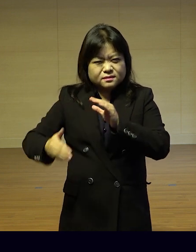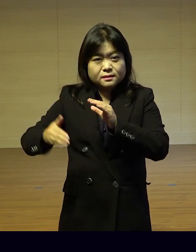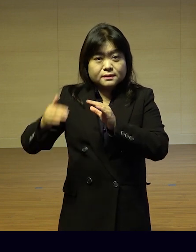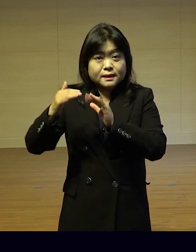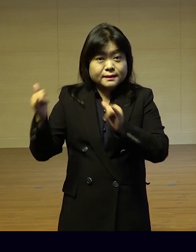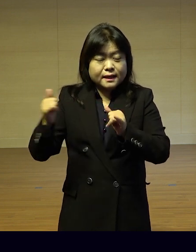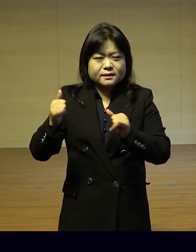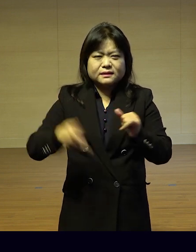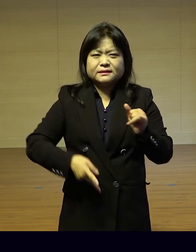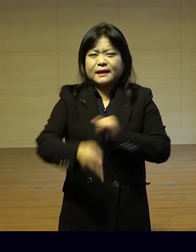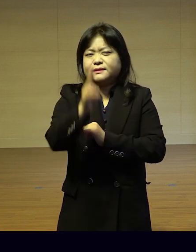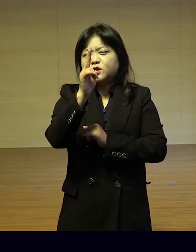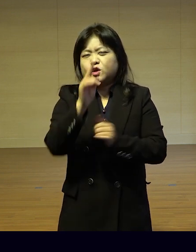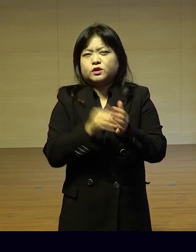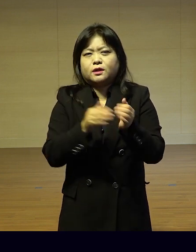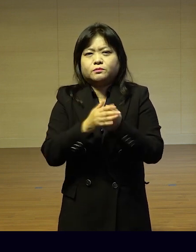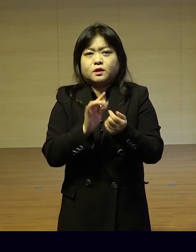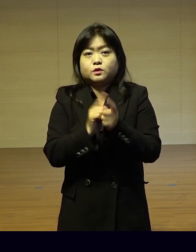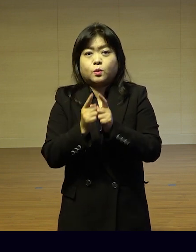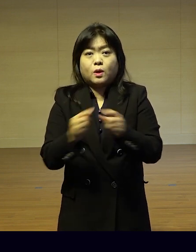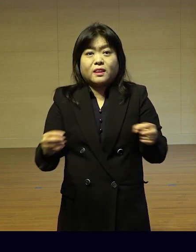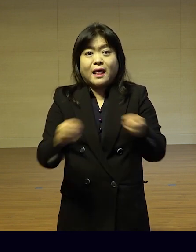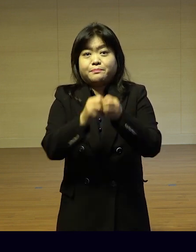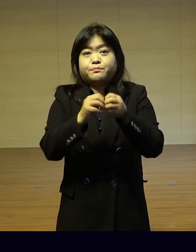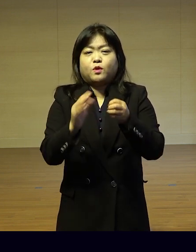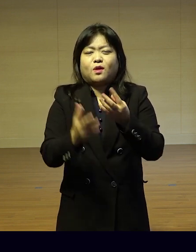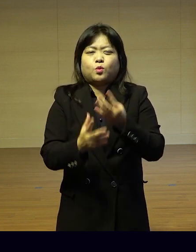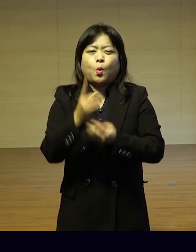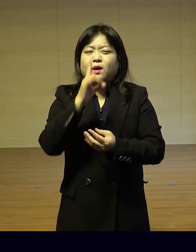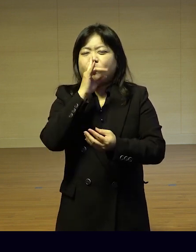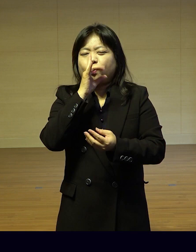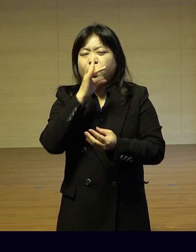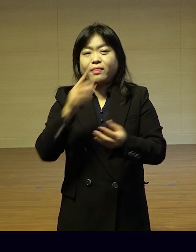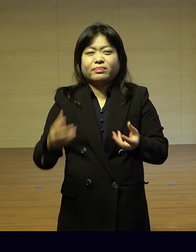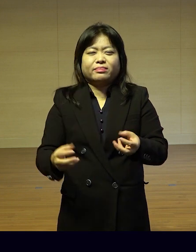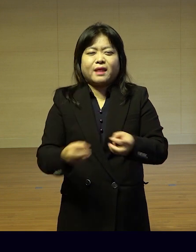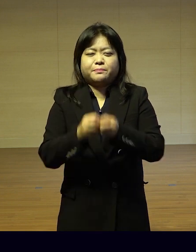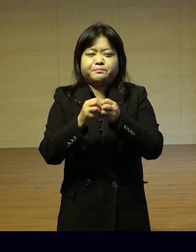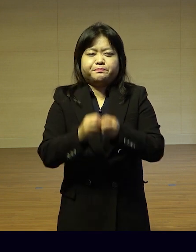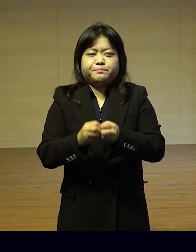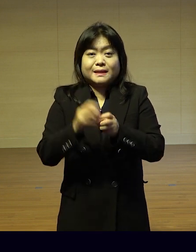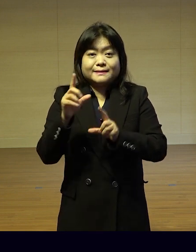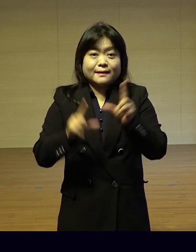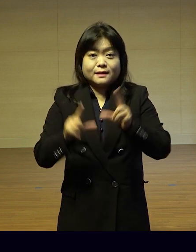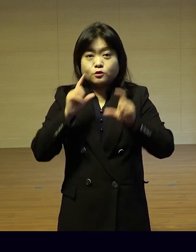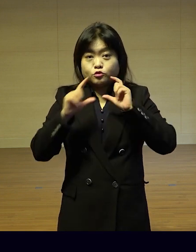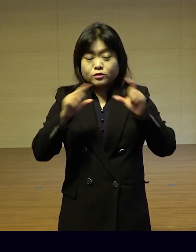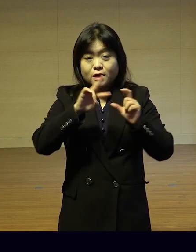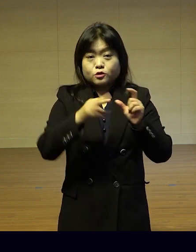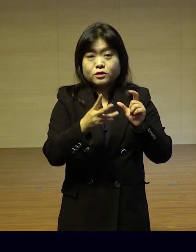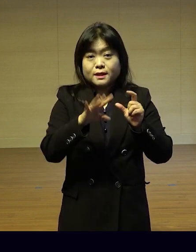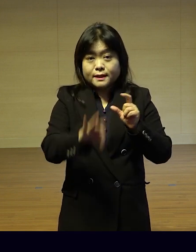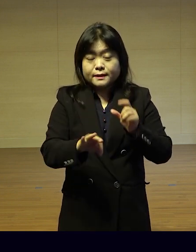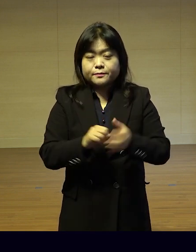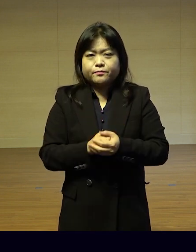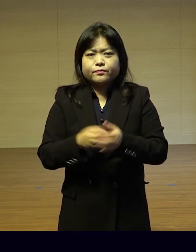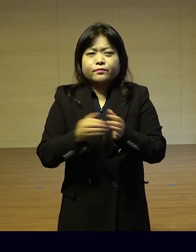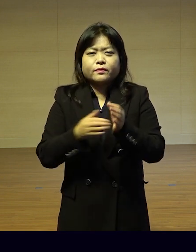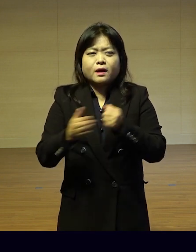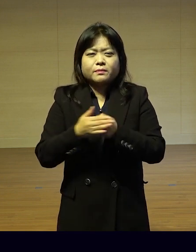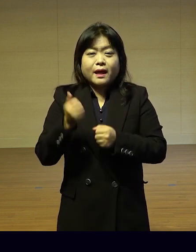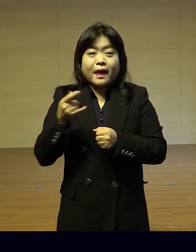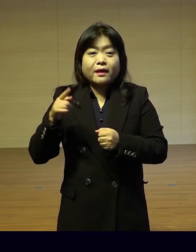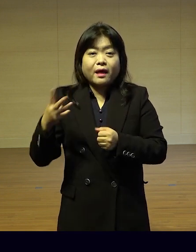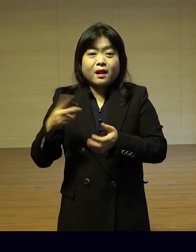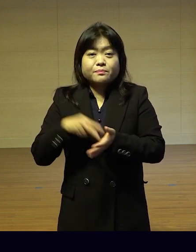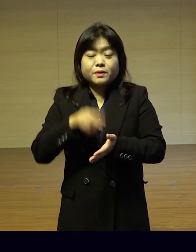있어가지고 서로 대립하고 있는, 통일을 이루지 못하고 대립하고 있는 상태를 주장합니다. 그래서 결국은 해겔이 봤을